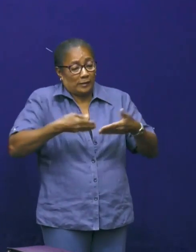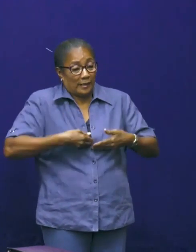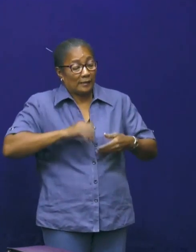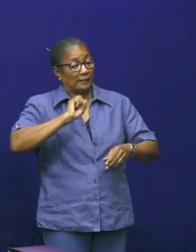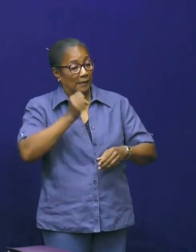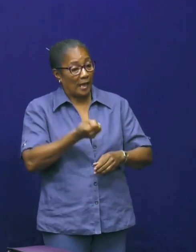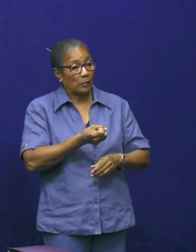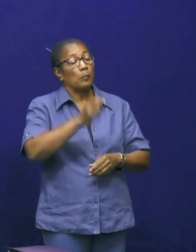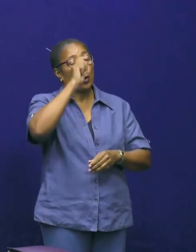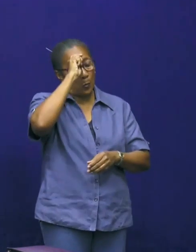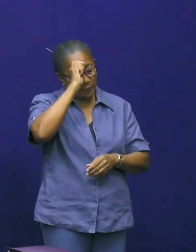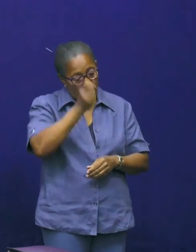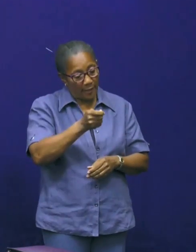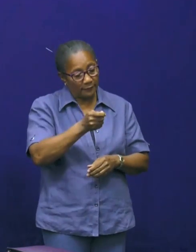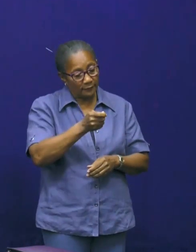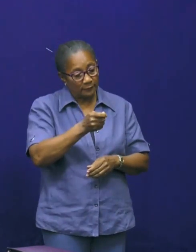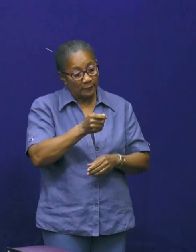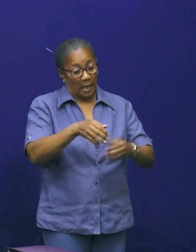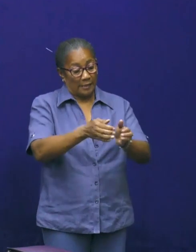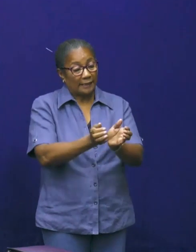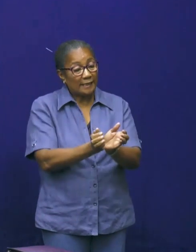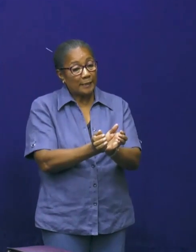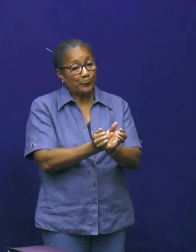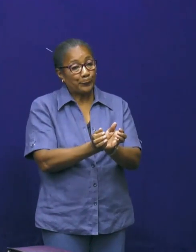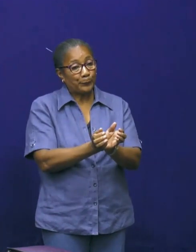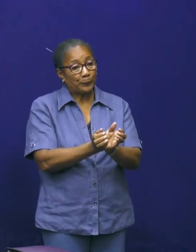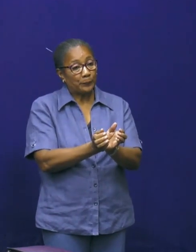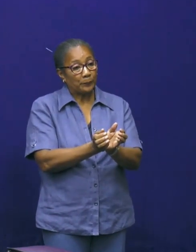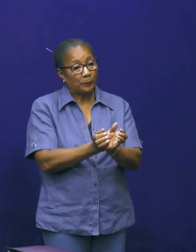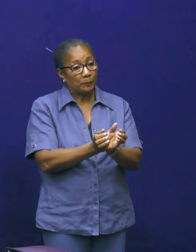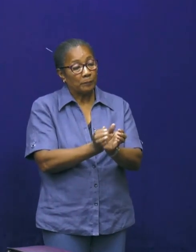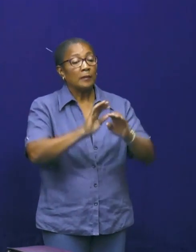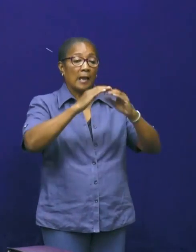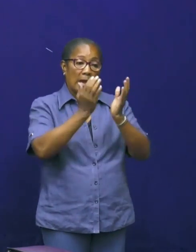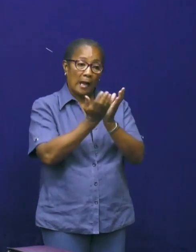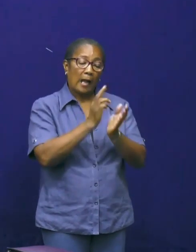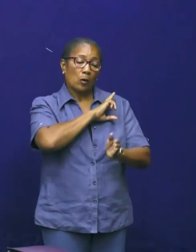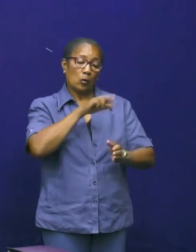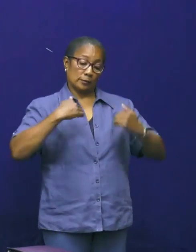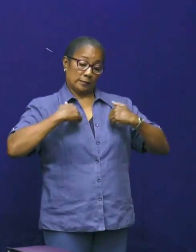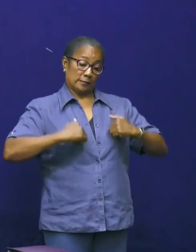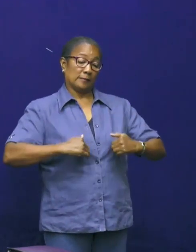complimenten aan het team, al onze burgers,